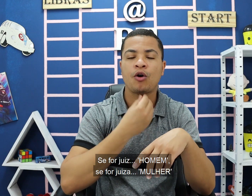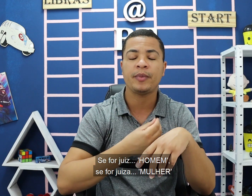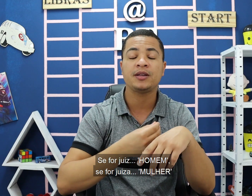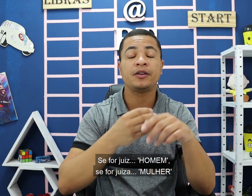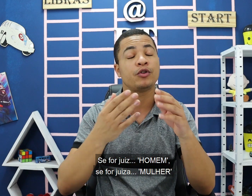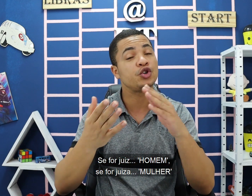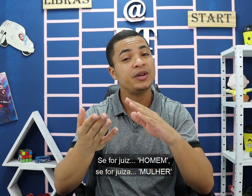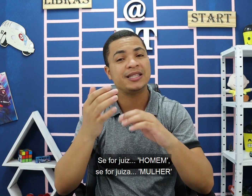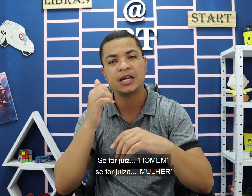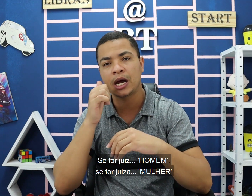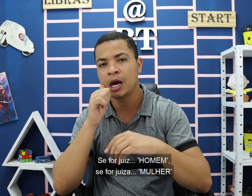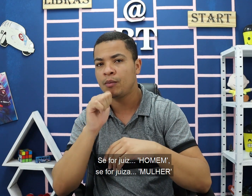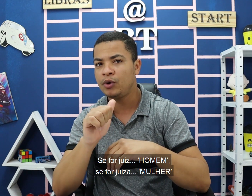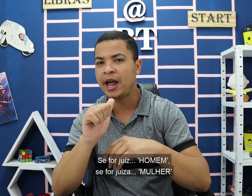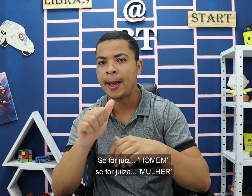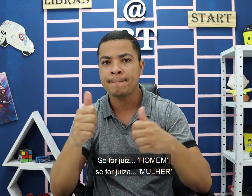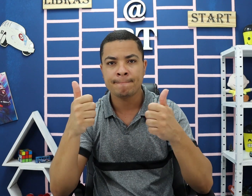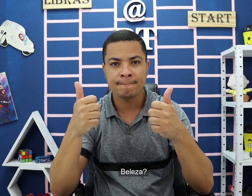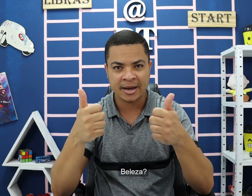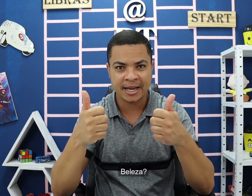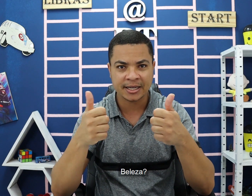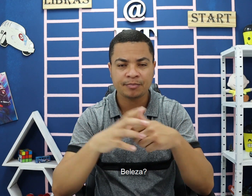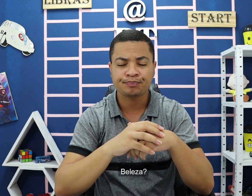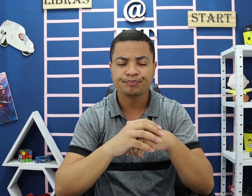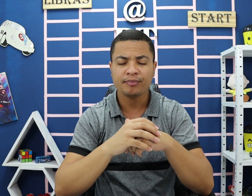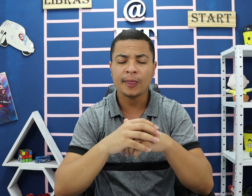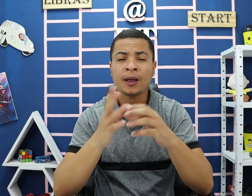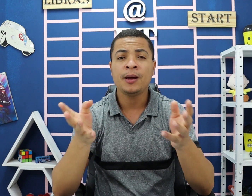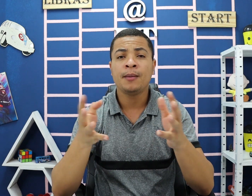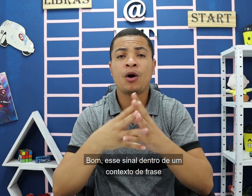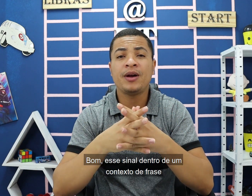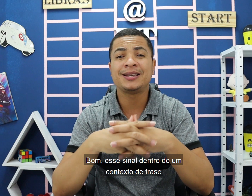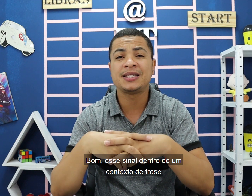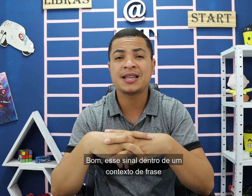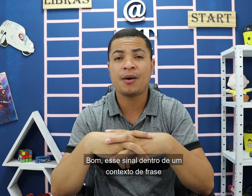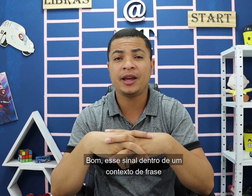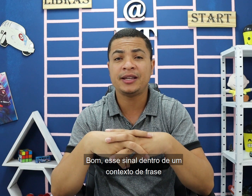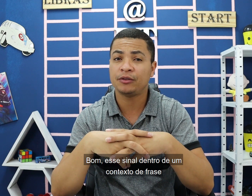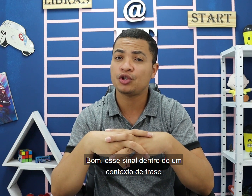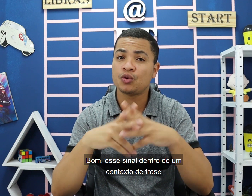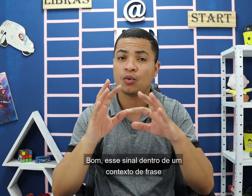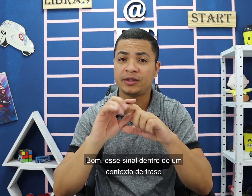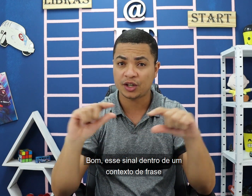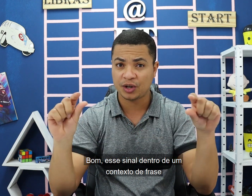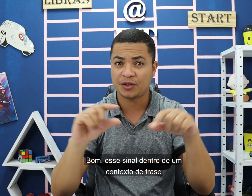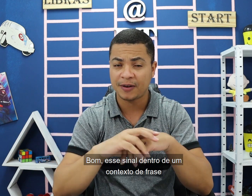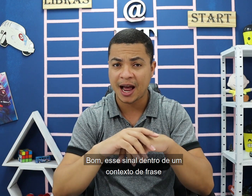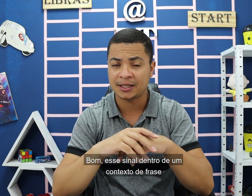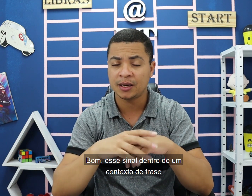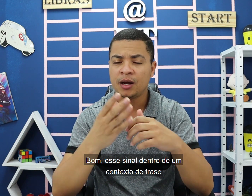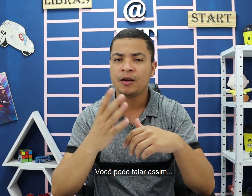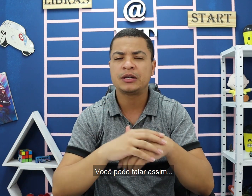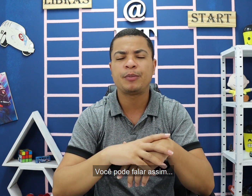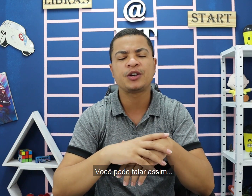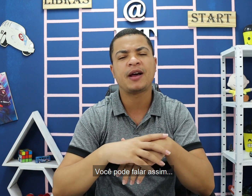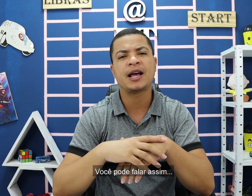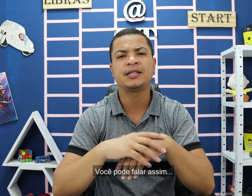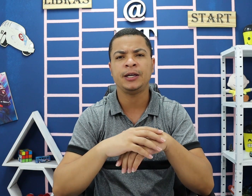homem. Se for juíza, mulher. Beleza? Bom, esse sinal aí dentro de um contexto aí de frase, você pode falar assim.